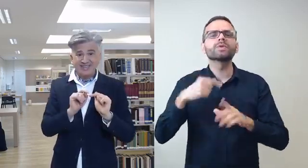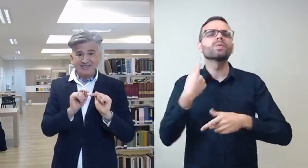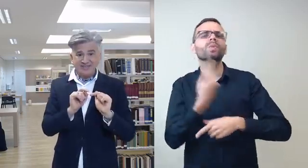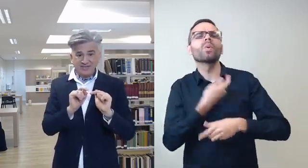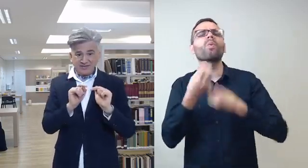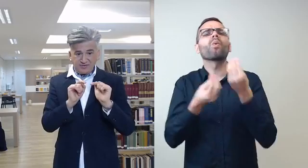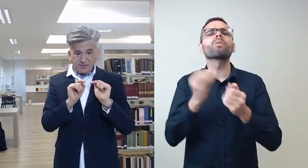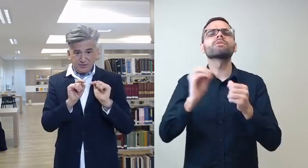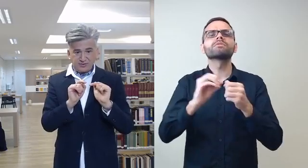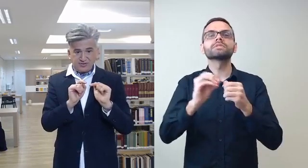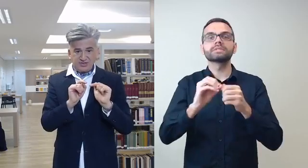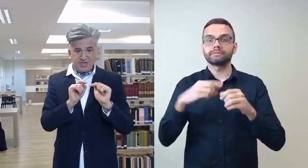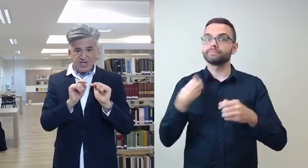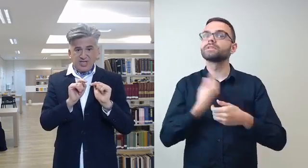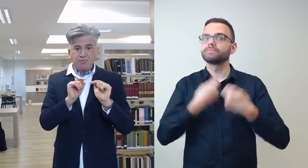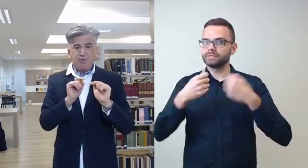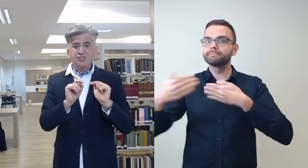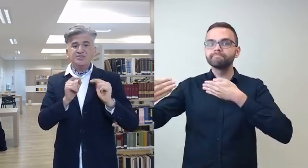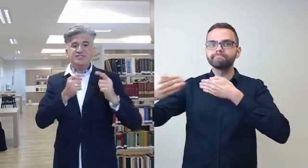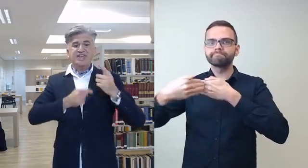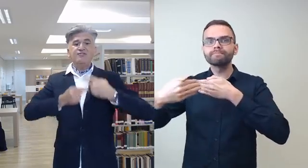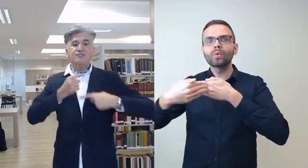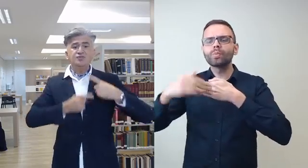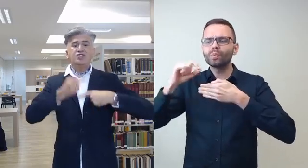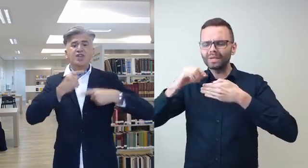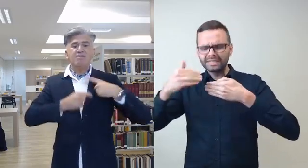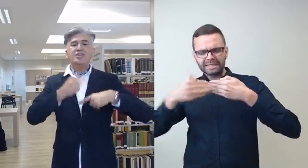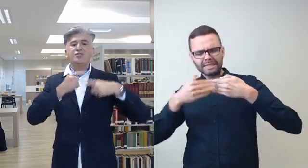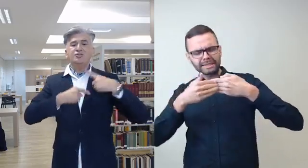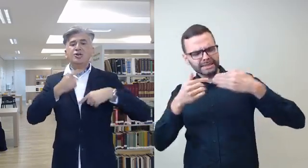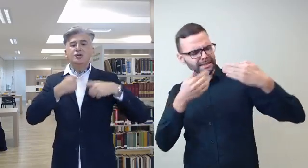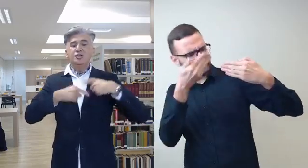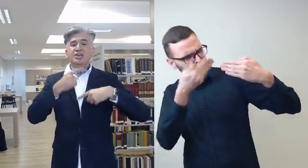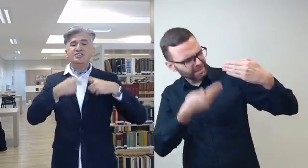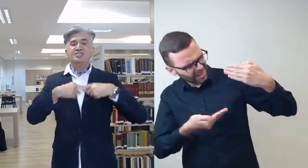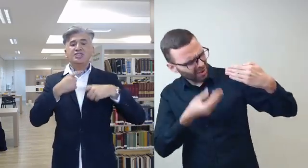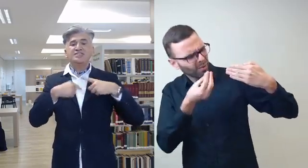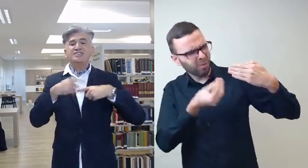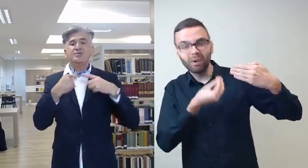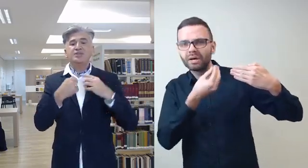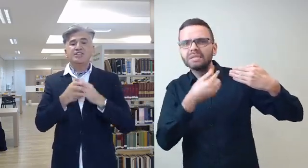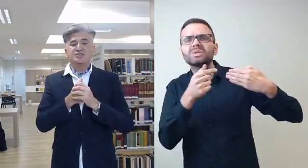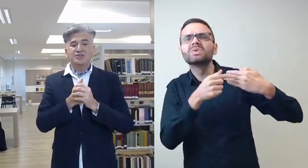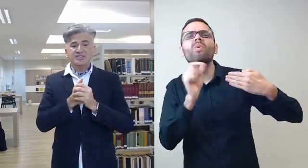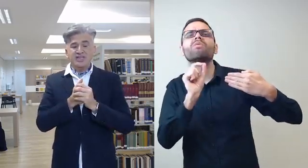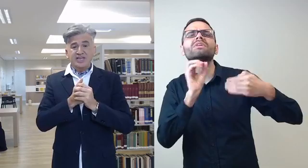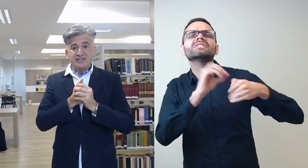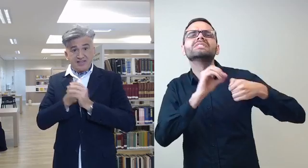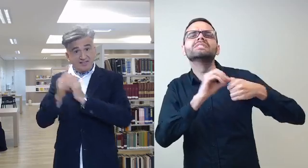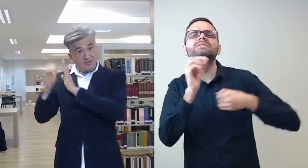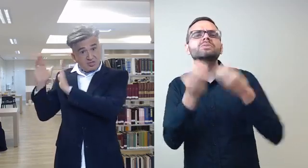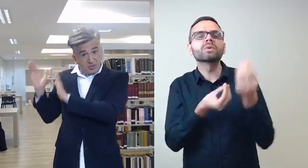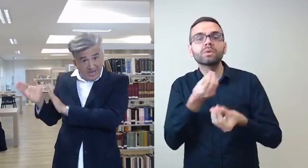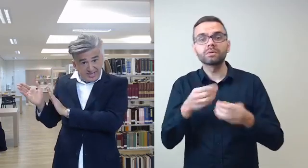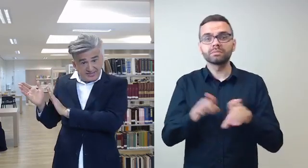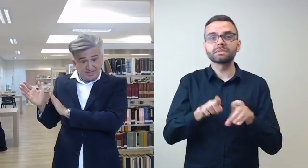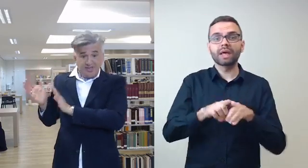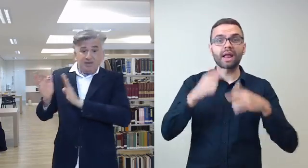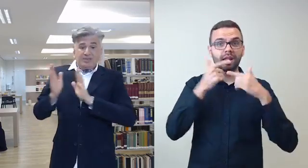consciência desses filtros que possam estar em funcionamento durante as nossas interpretações das